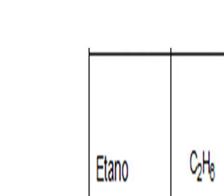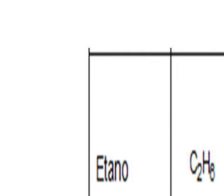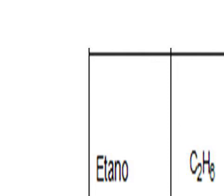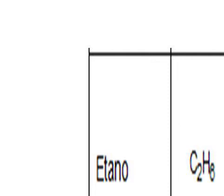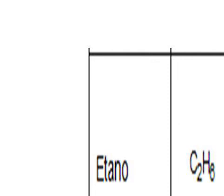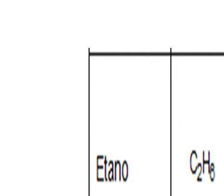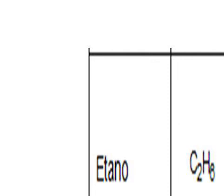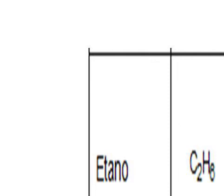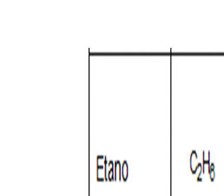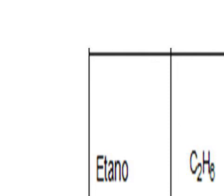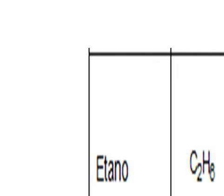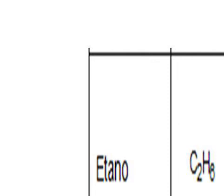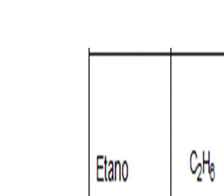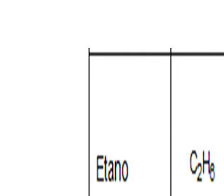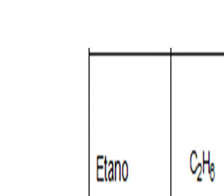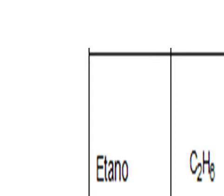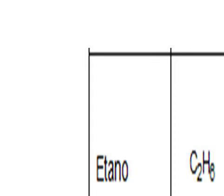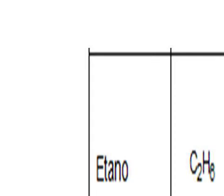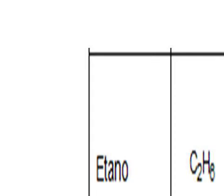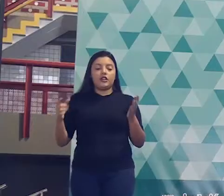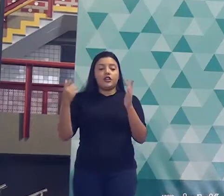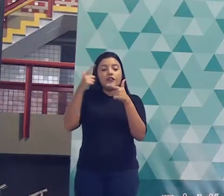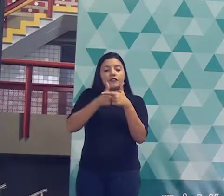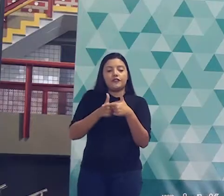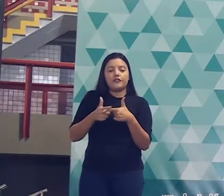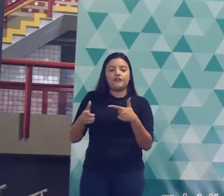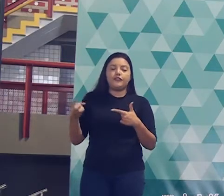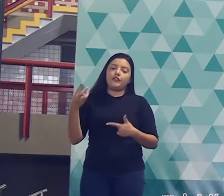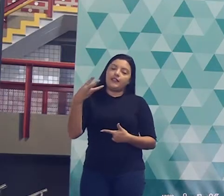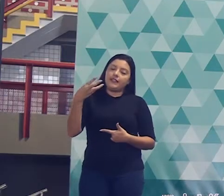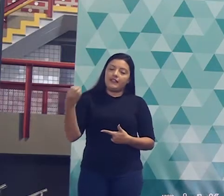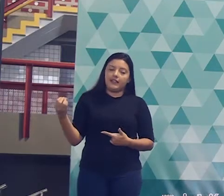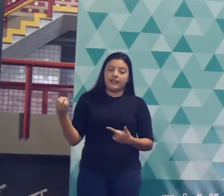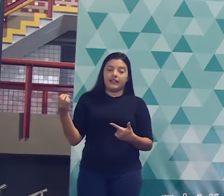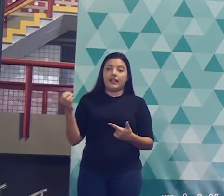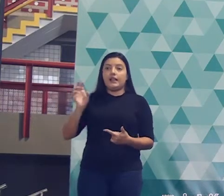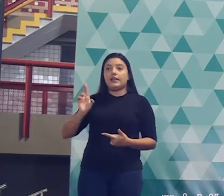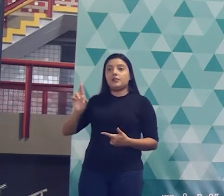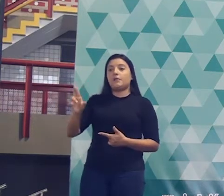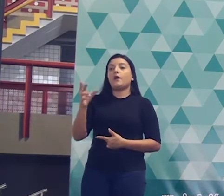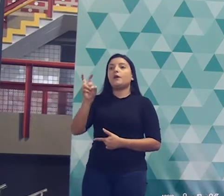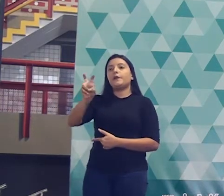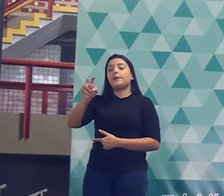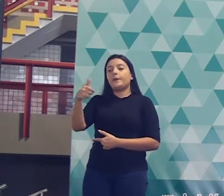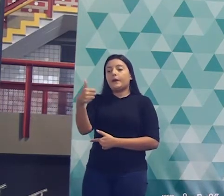cálculo, ó. 1.558 dividido por 30. Dá igual a quanto?